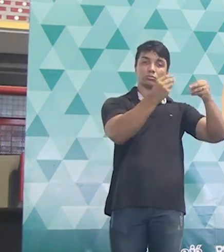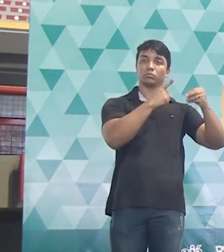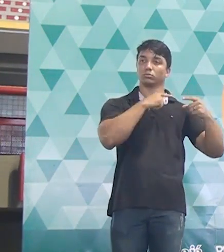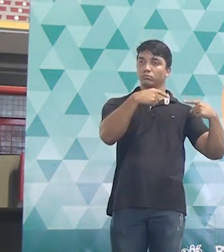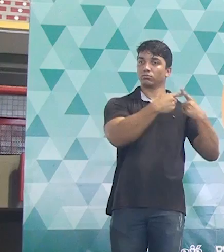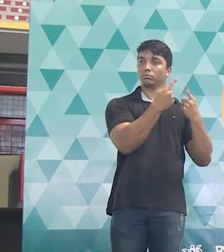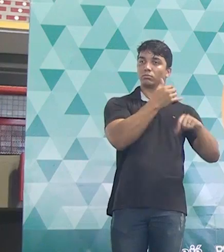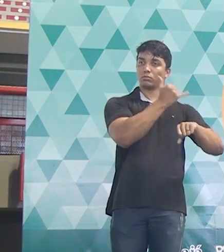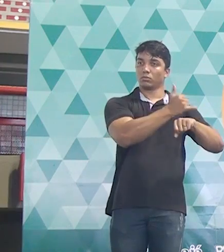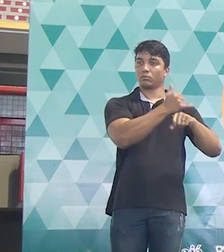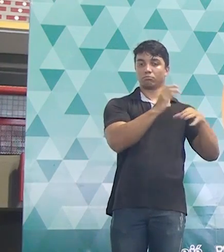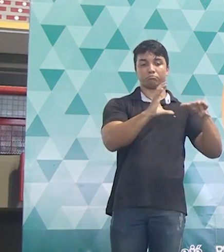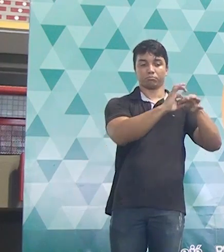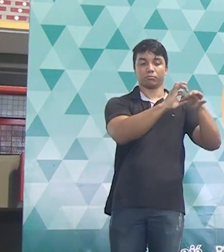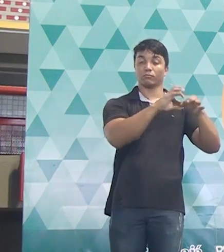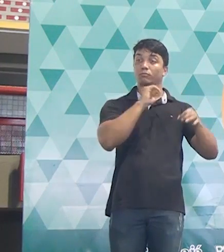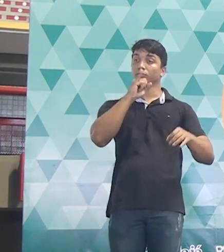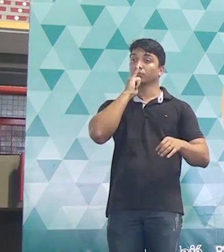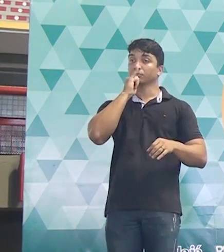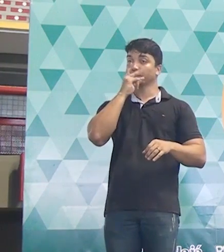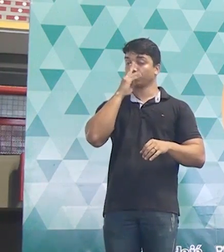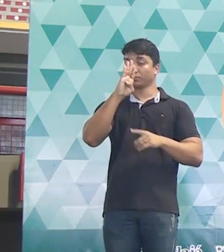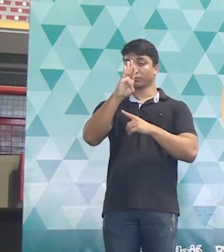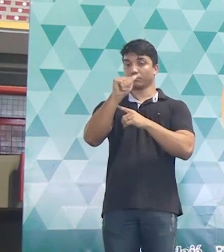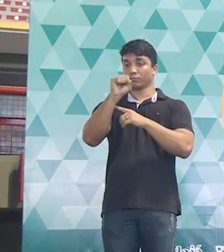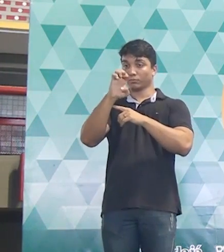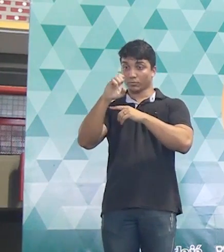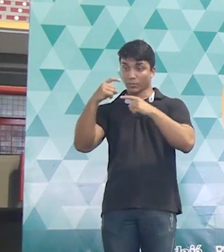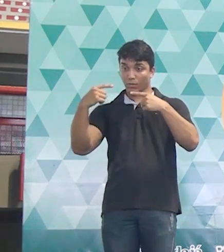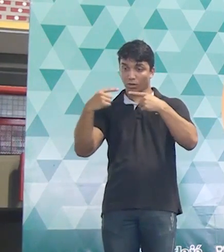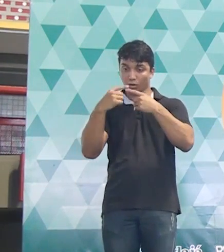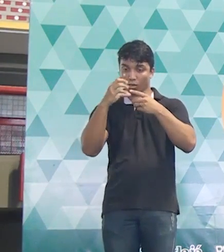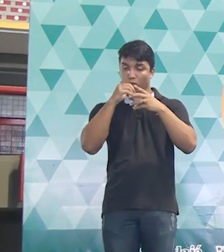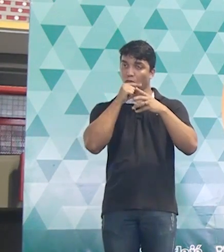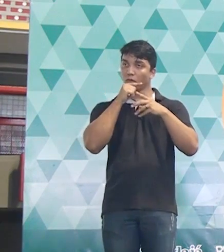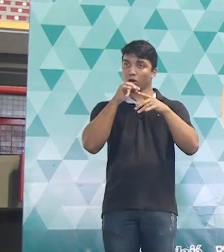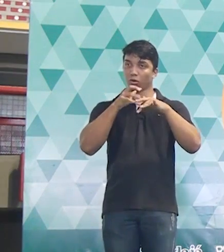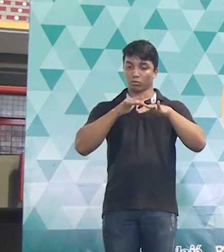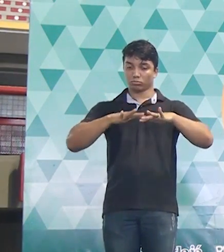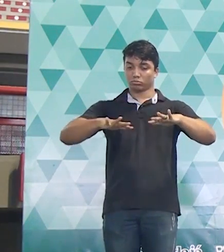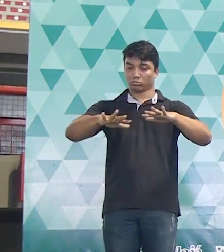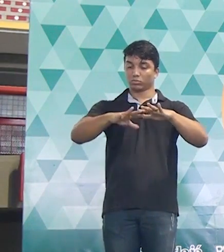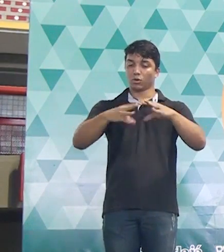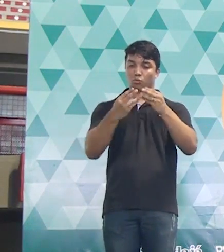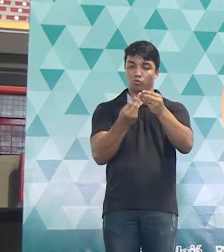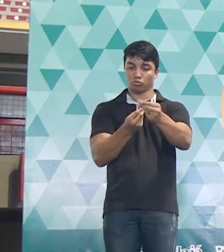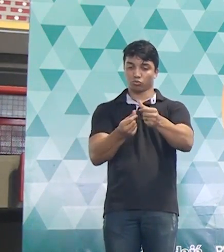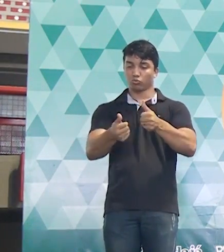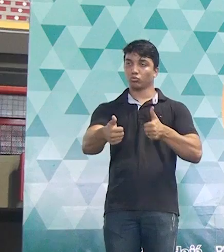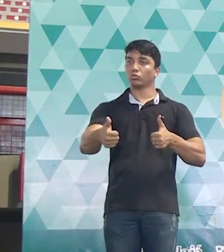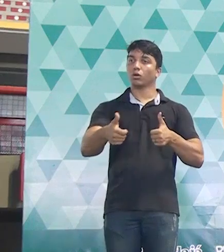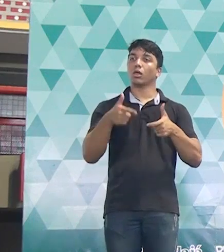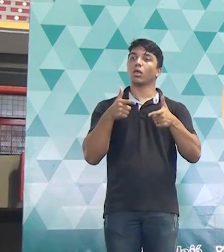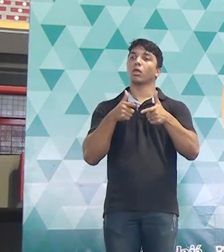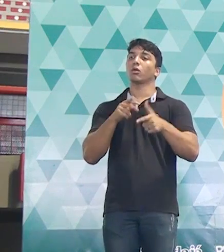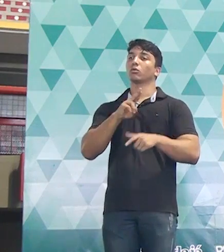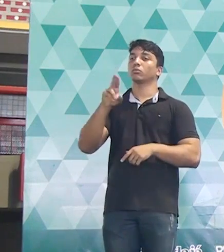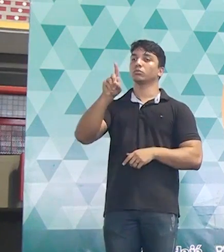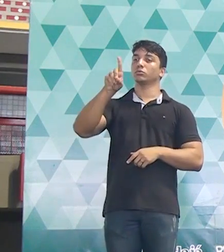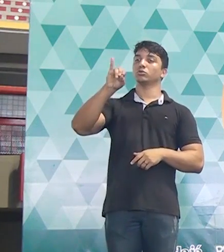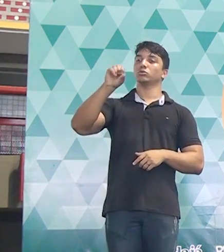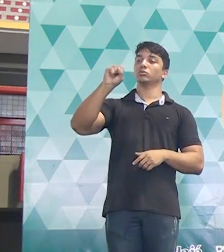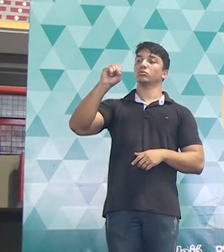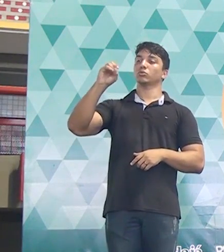metal. Pessoal, quando uma base é colocada em água, ela se dissolve. E ao se dissolver, ela sofre um processo chamado